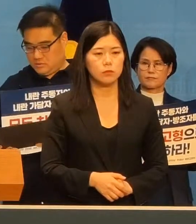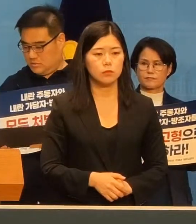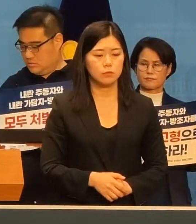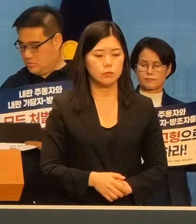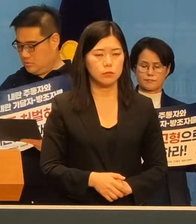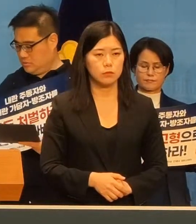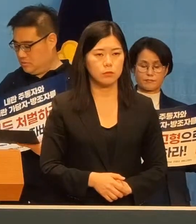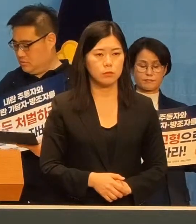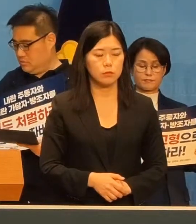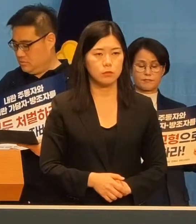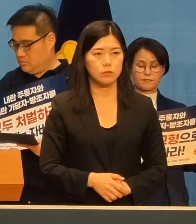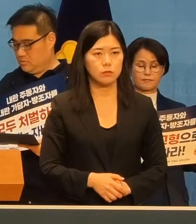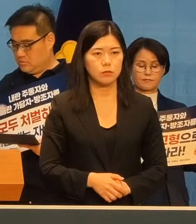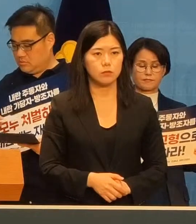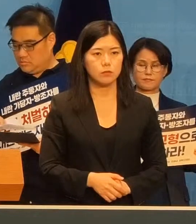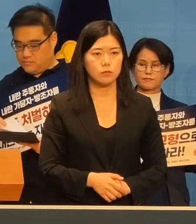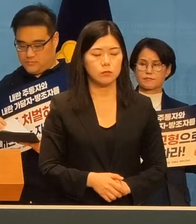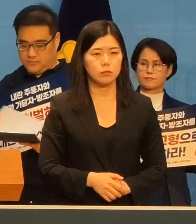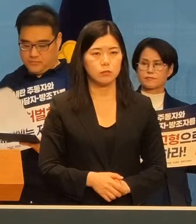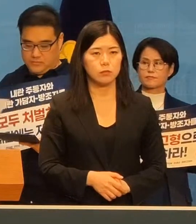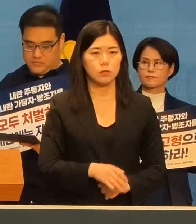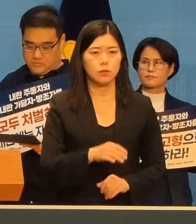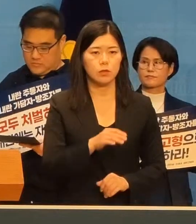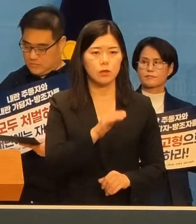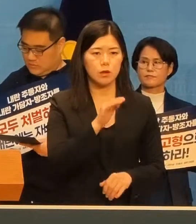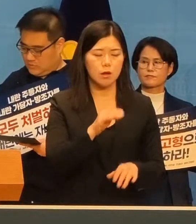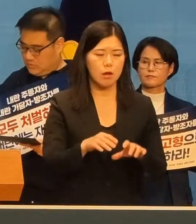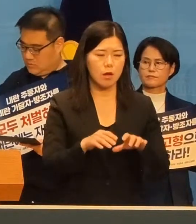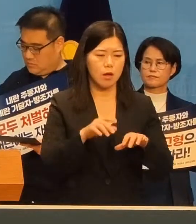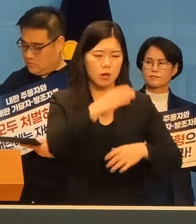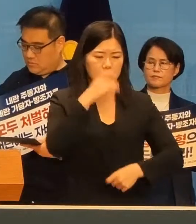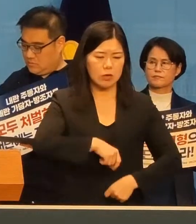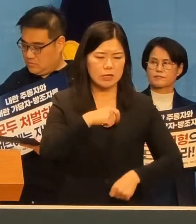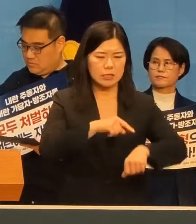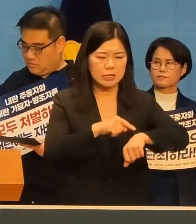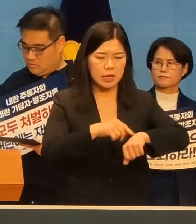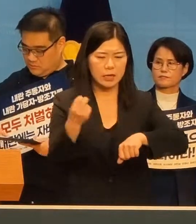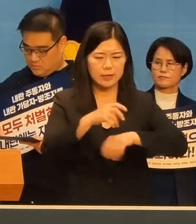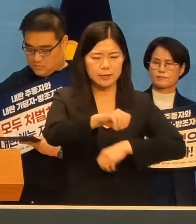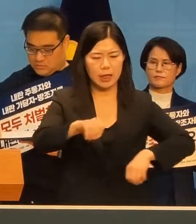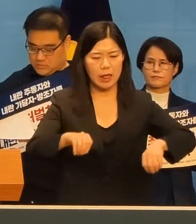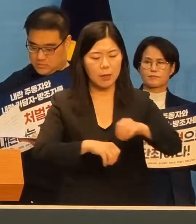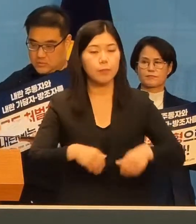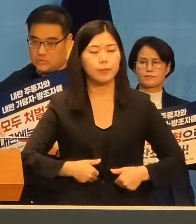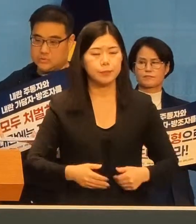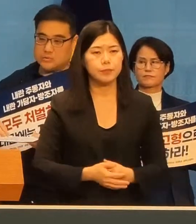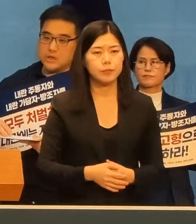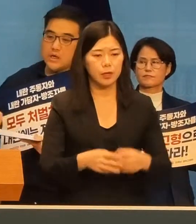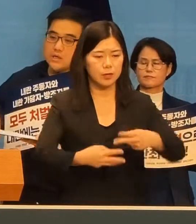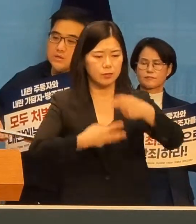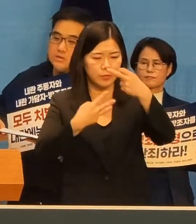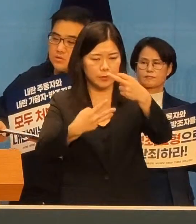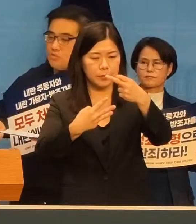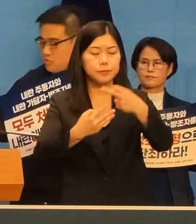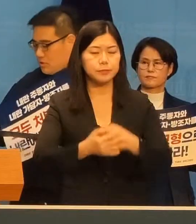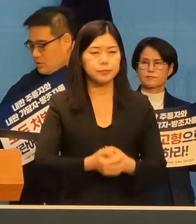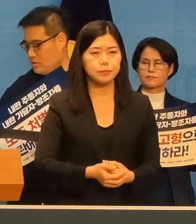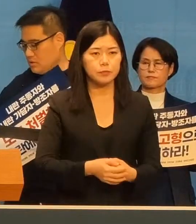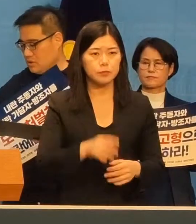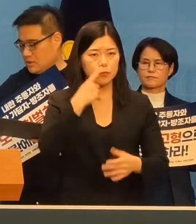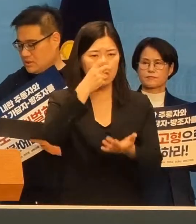더민실 입장문. 멈춰버린 정의의 시계 국회가 다시 돌려야 합니다. 12월 3일